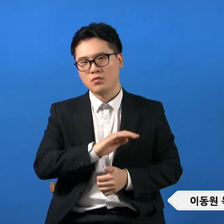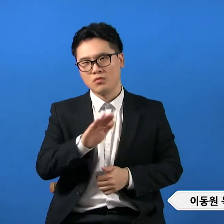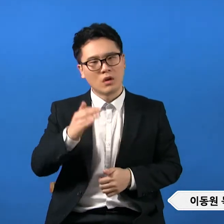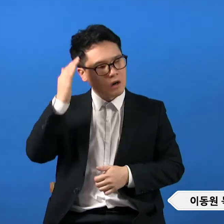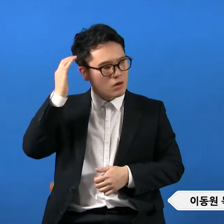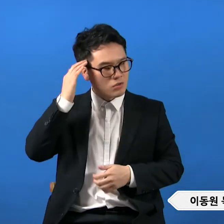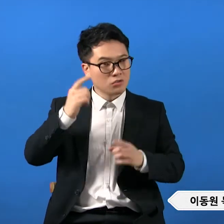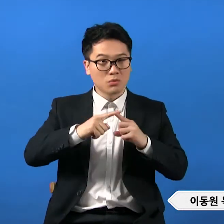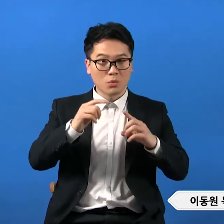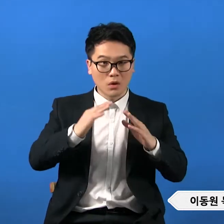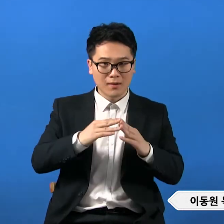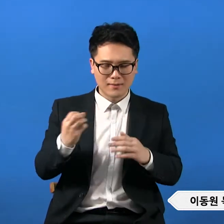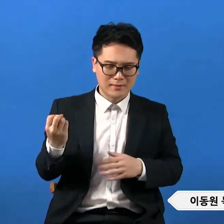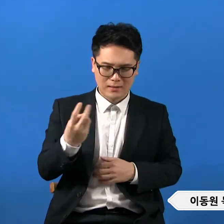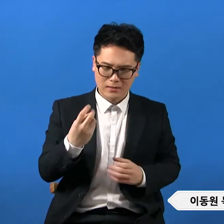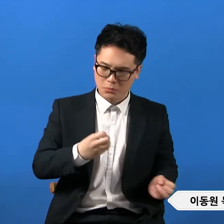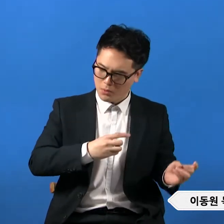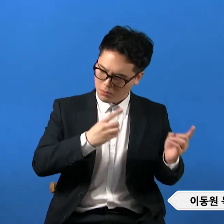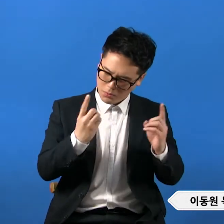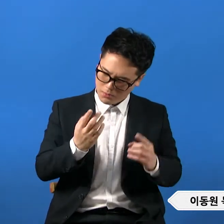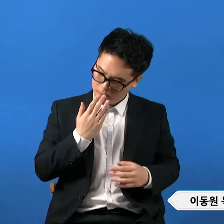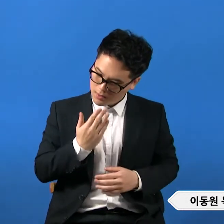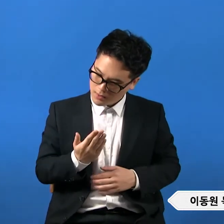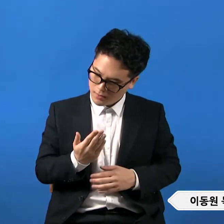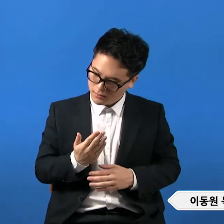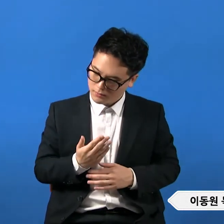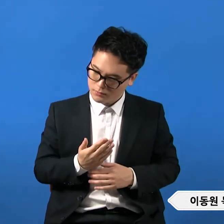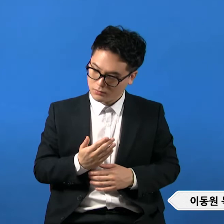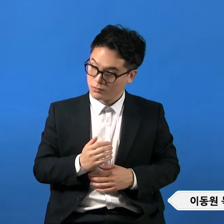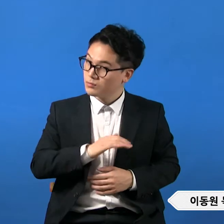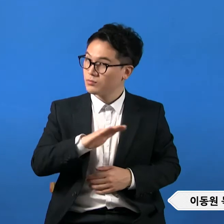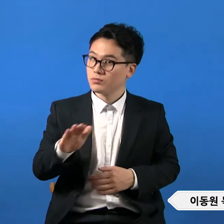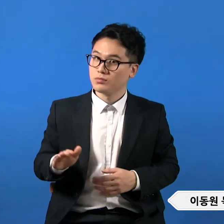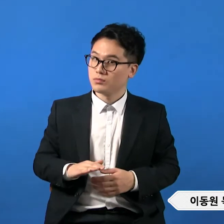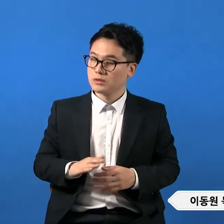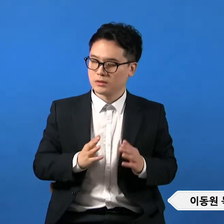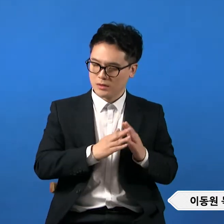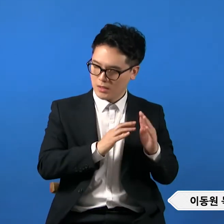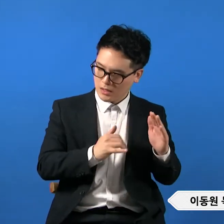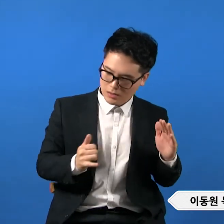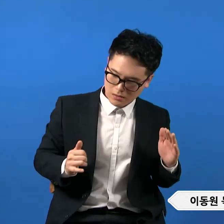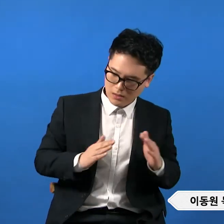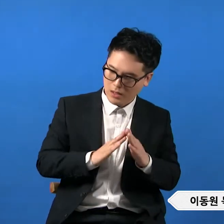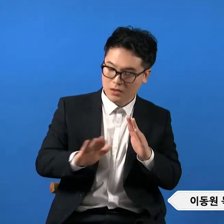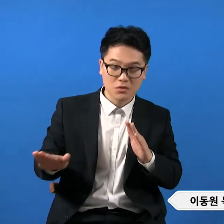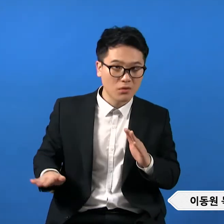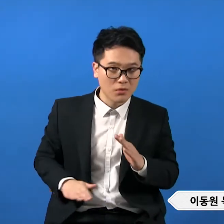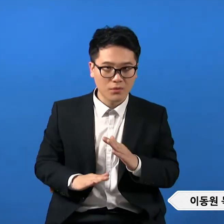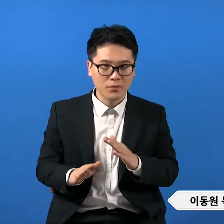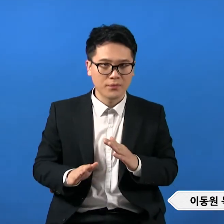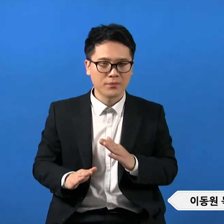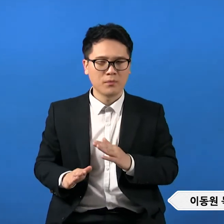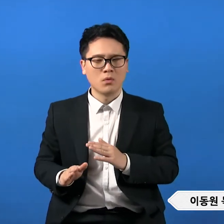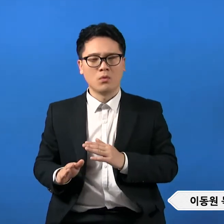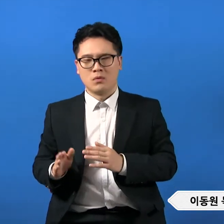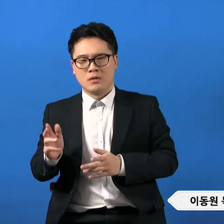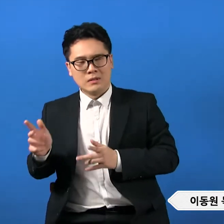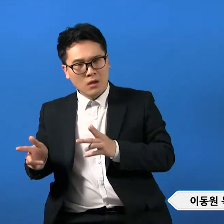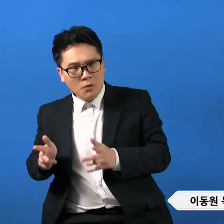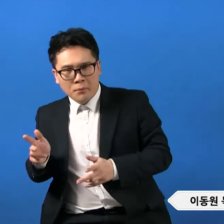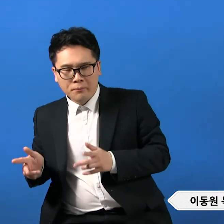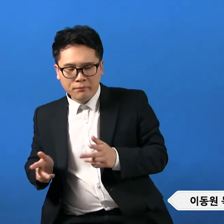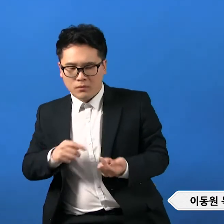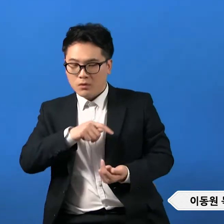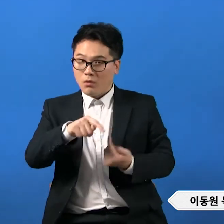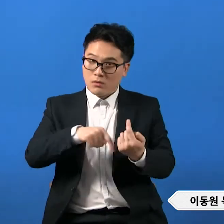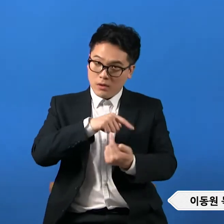한번 살아날 수가 있을 것인가? 그리고 우리들의 가정, 우리들의 사업, 우리들의 경제도 회복될